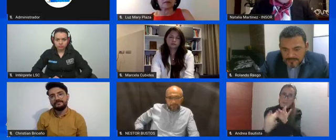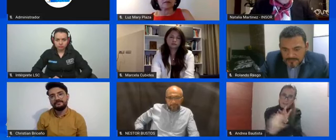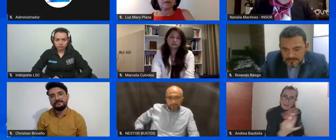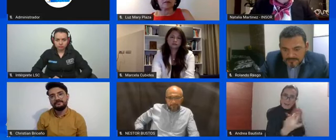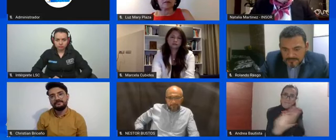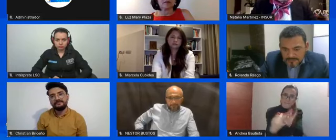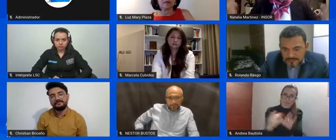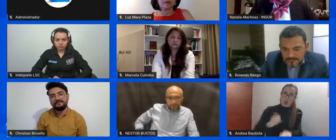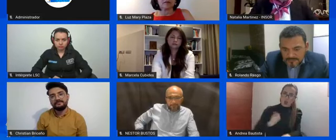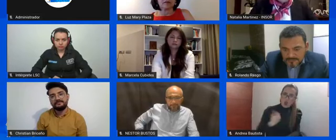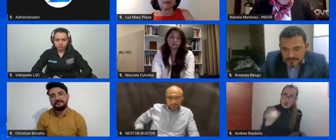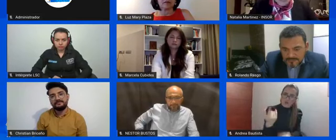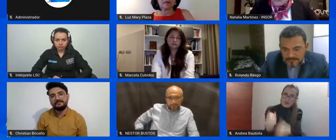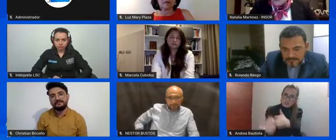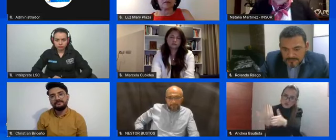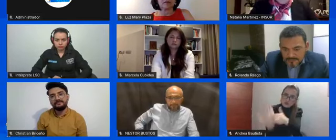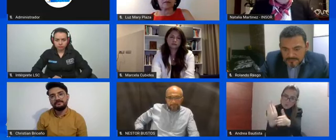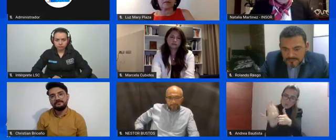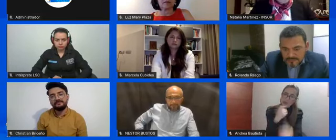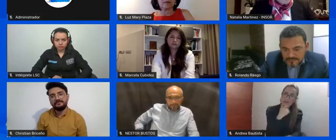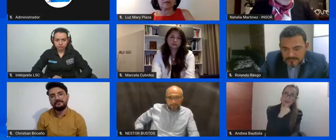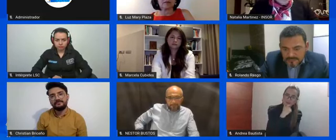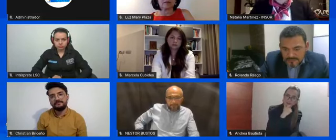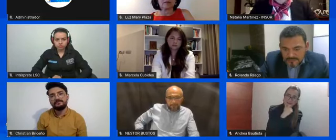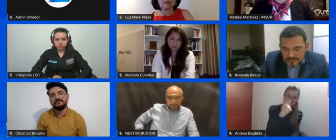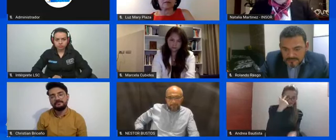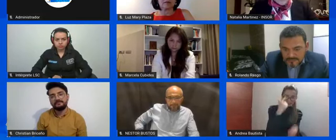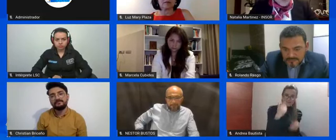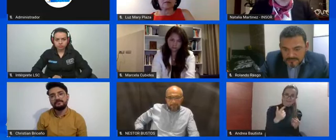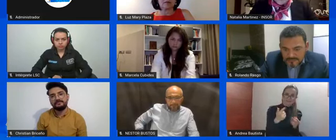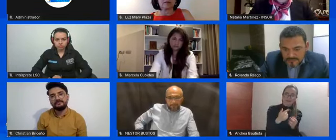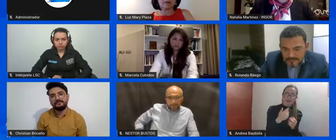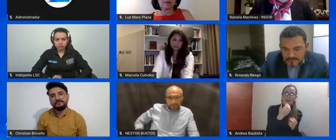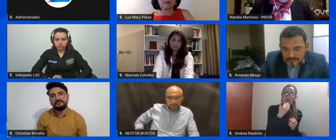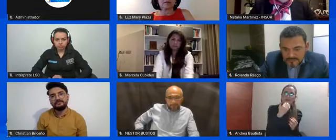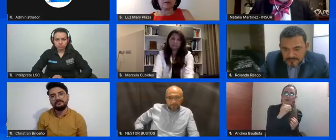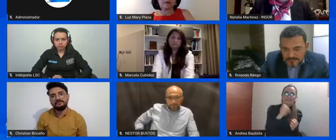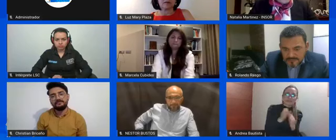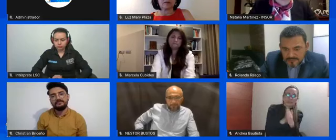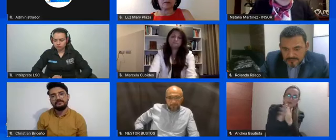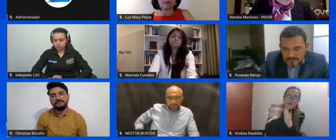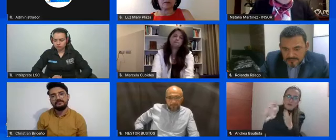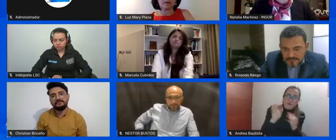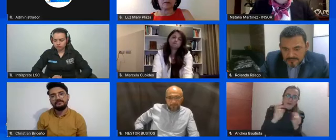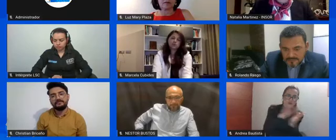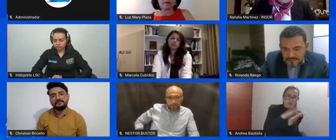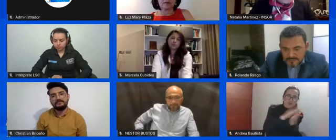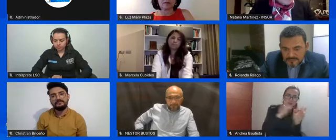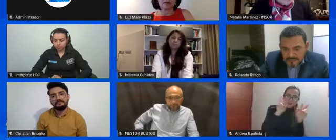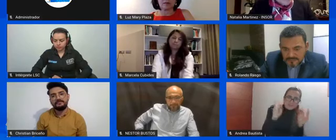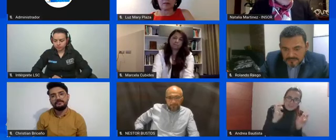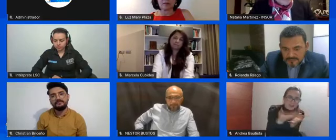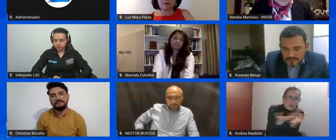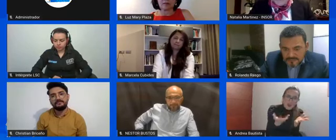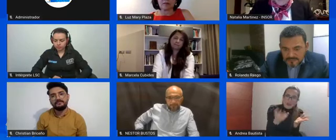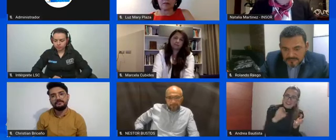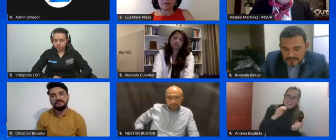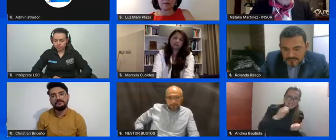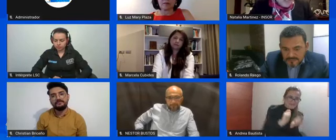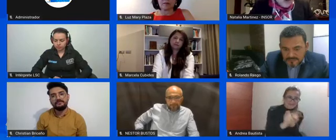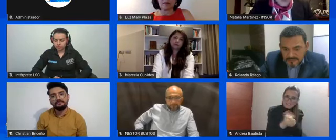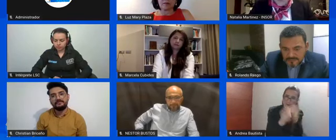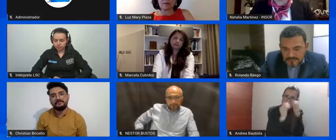jóvenes sordos que tenemos que entregarles documentos, insumos mucho más interesantes y mucho más pertinentes